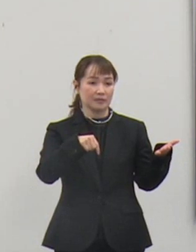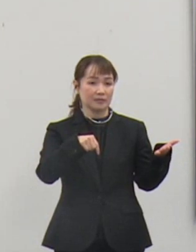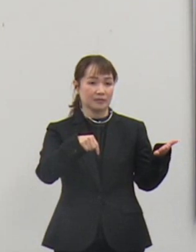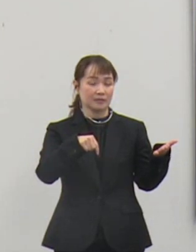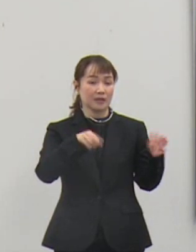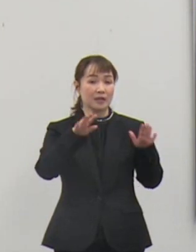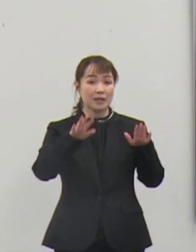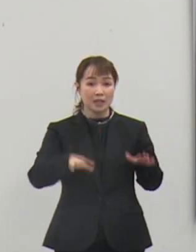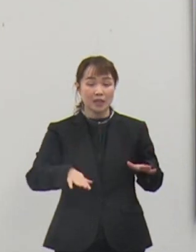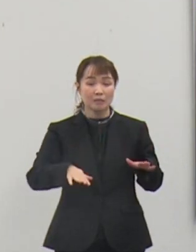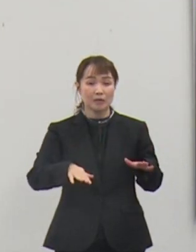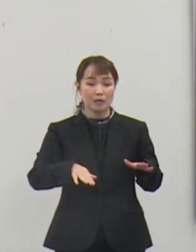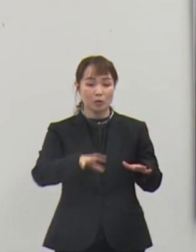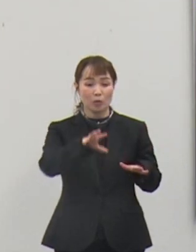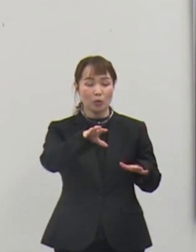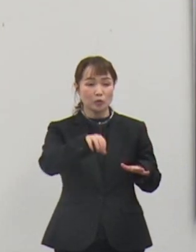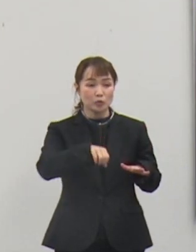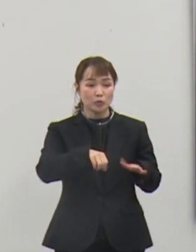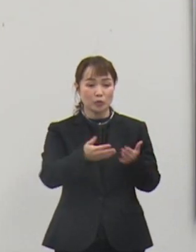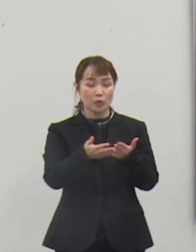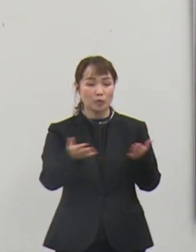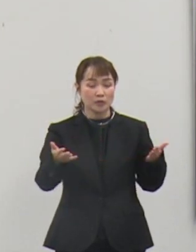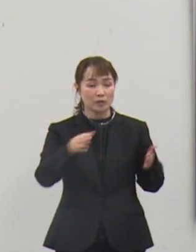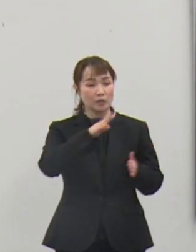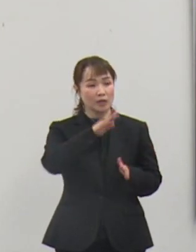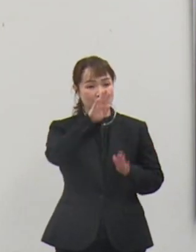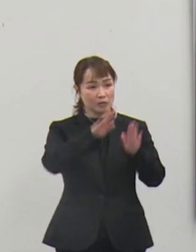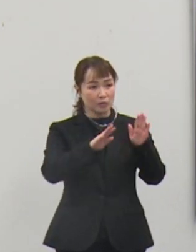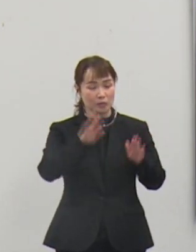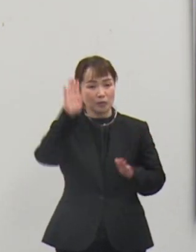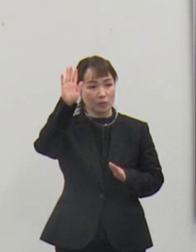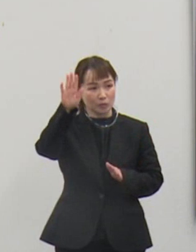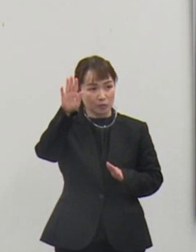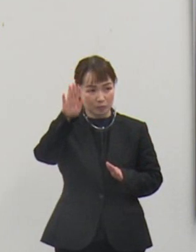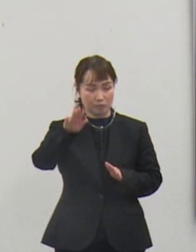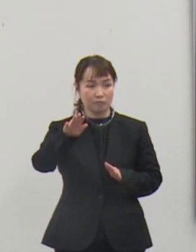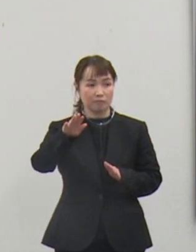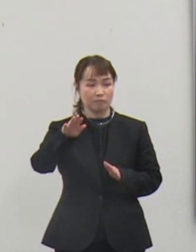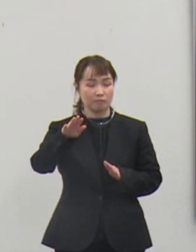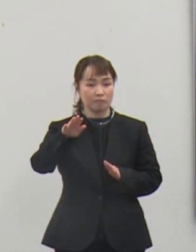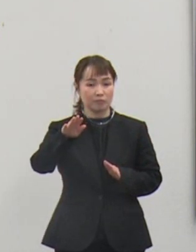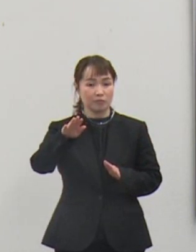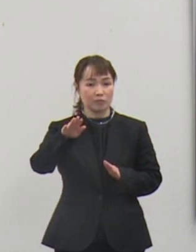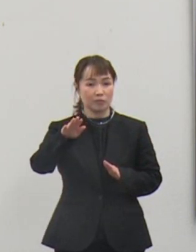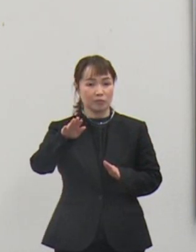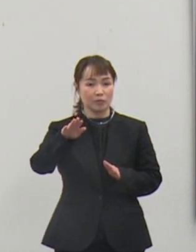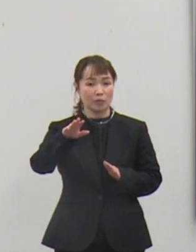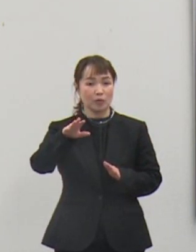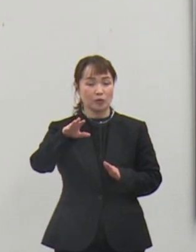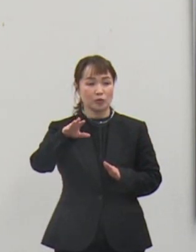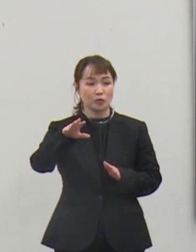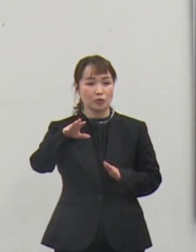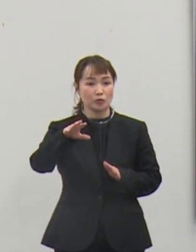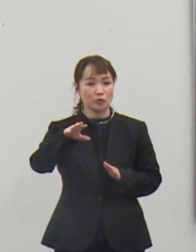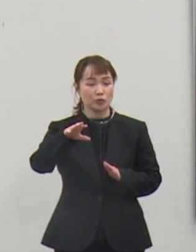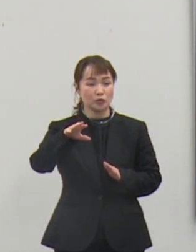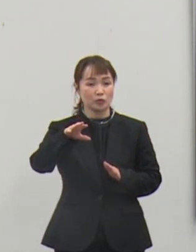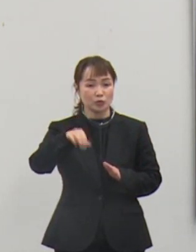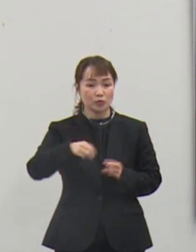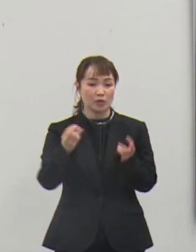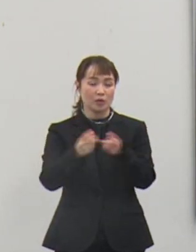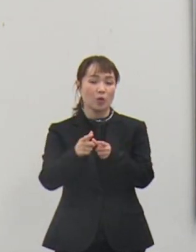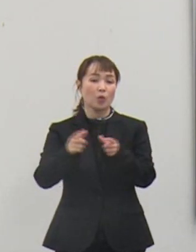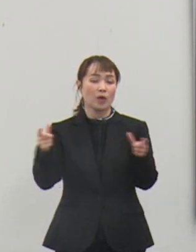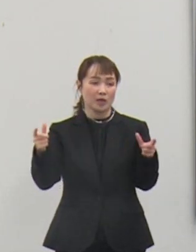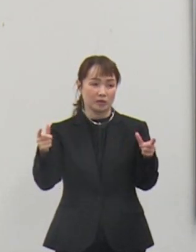取得店舗数の現状と、今後そのどのように取得店を促して増やしてい